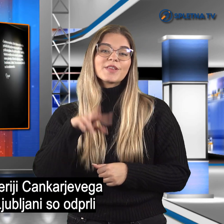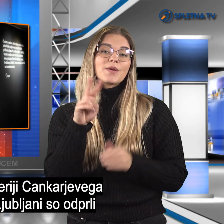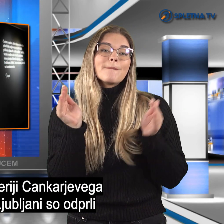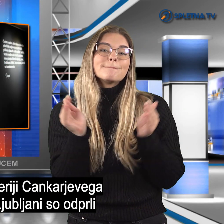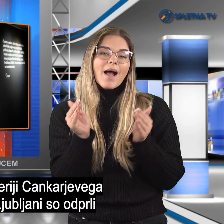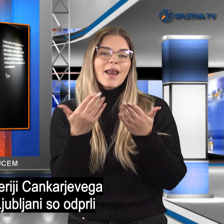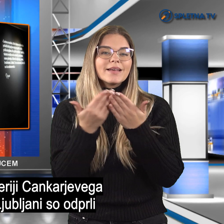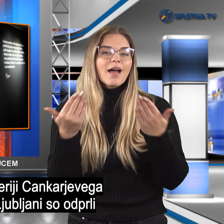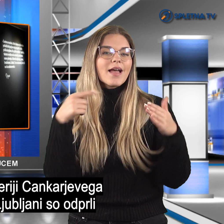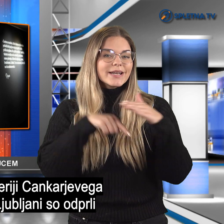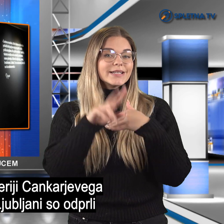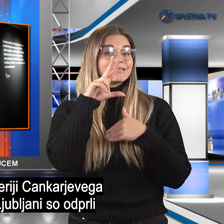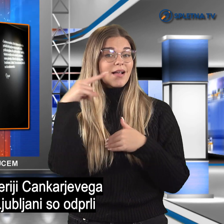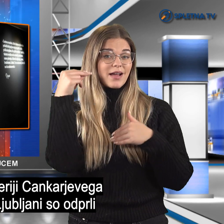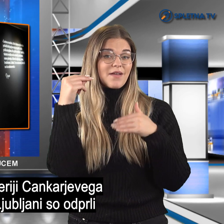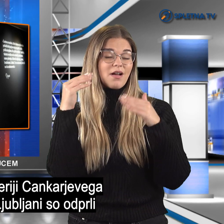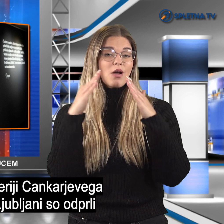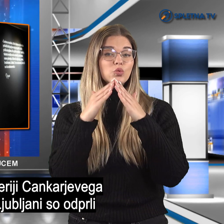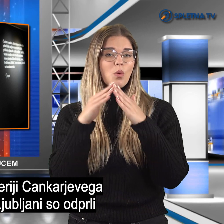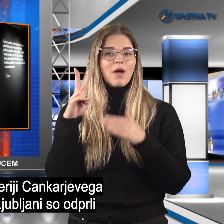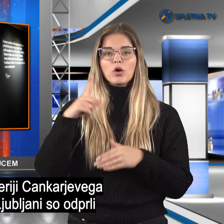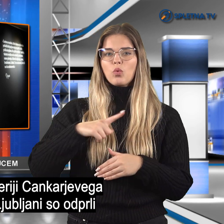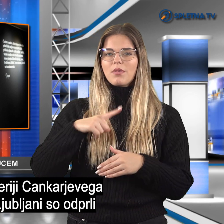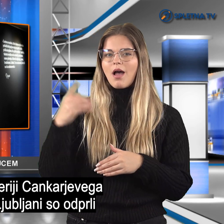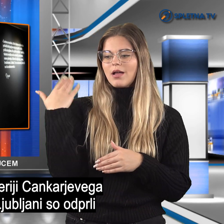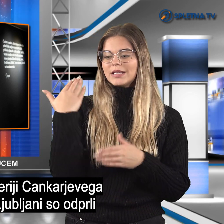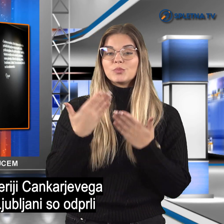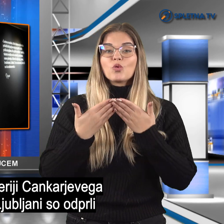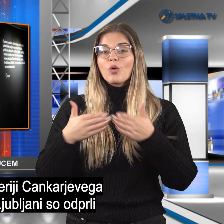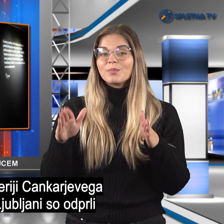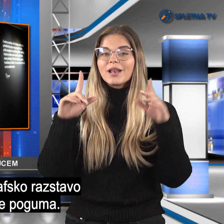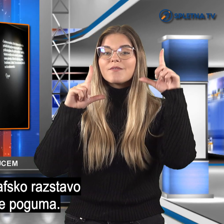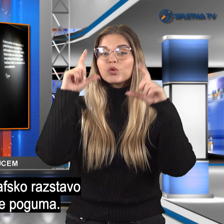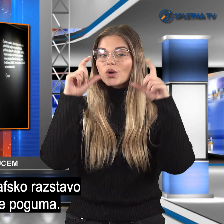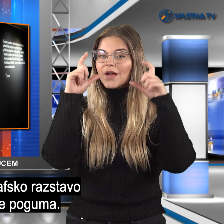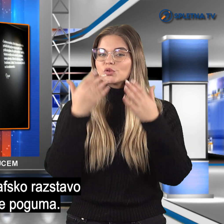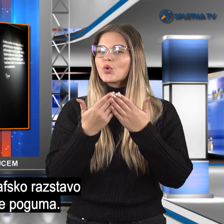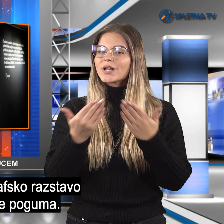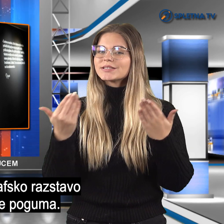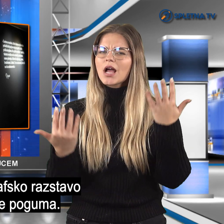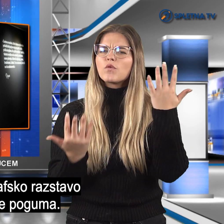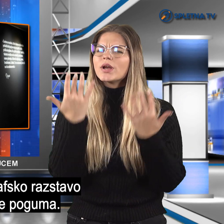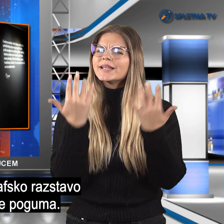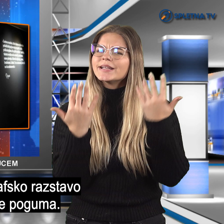V Mali galeriji Cankarjevega doma v Ljubljani so odprli fotografsko razstavo Igre poguma.